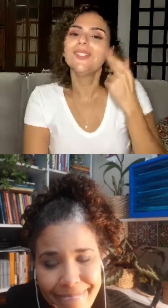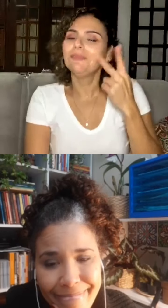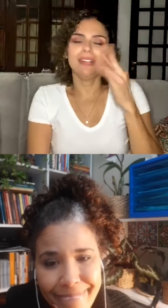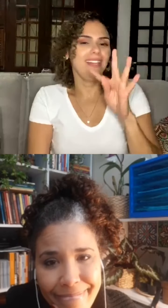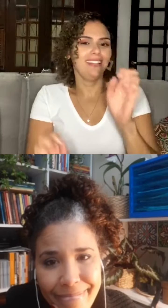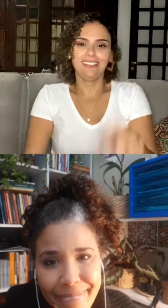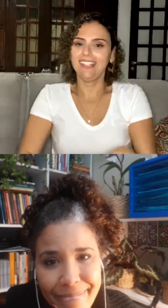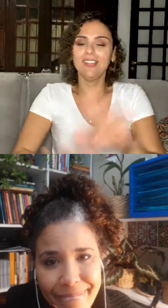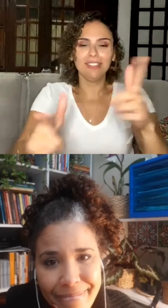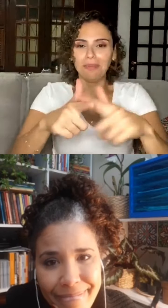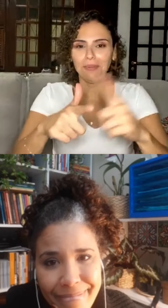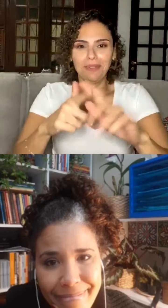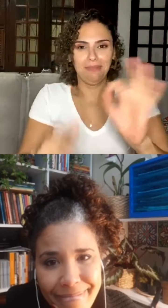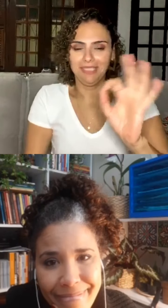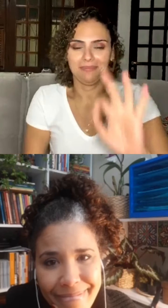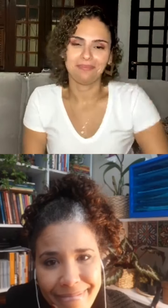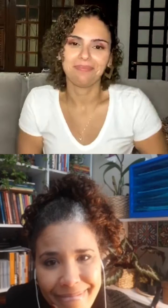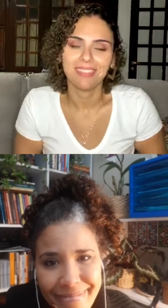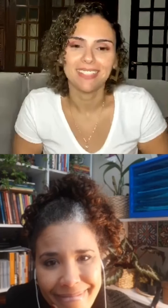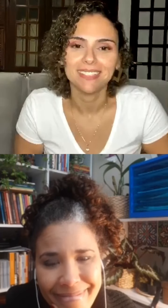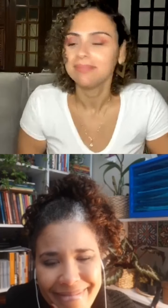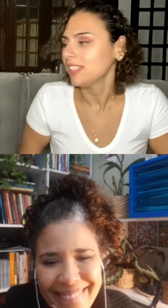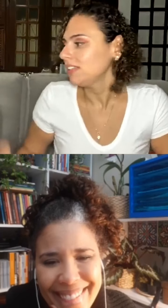Tudo bem, e não tem problema.